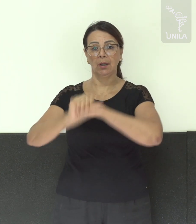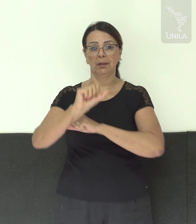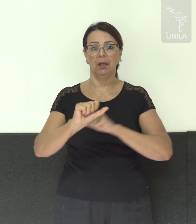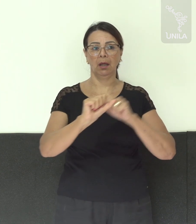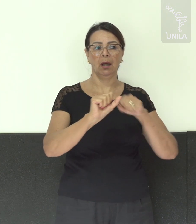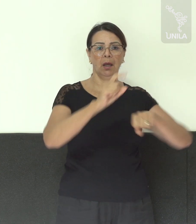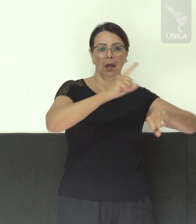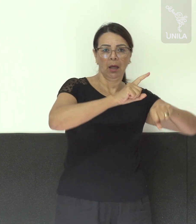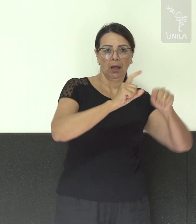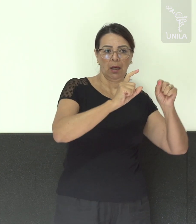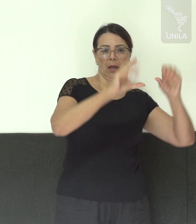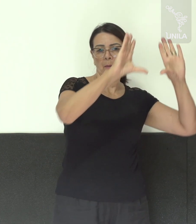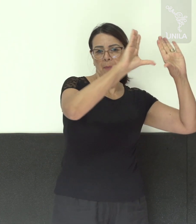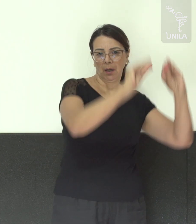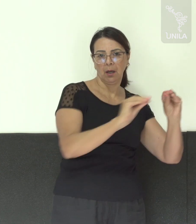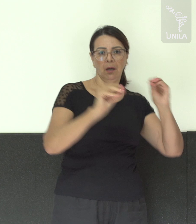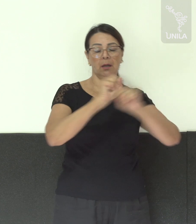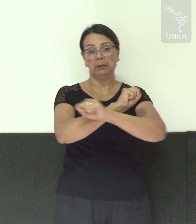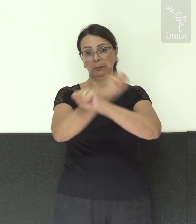candidatos classificados no processo seletivo.